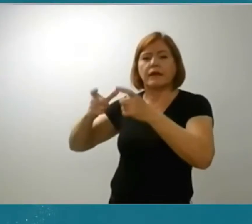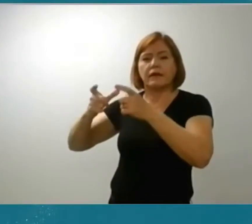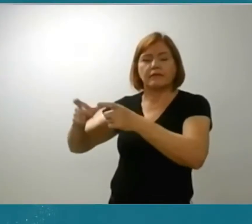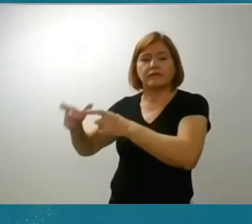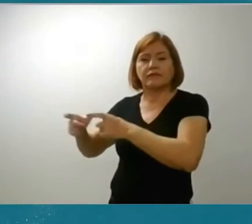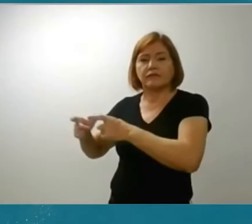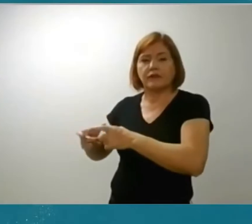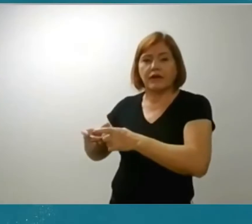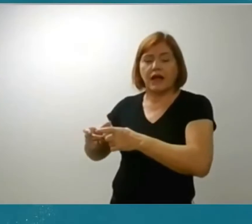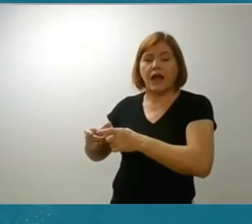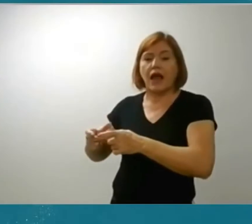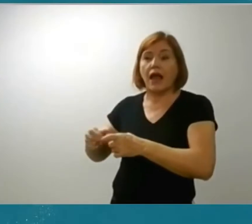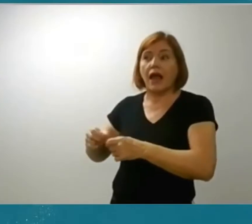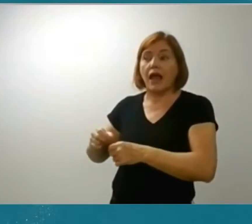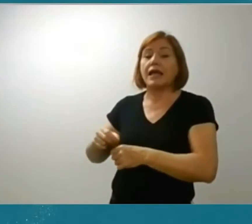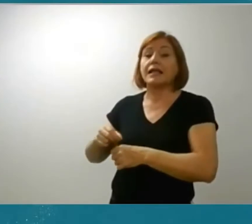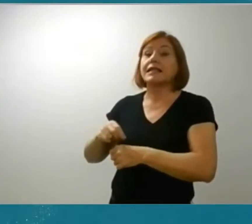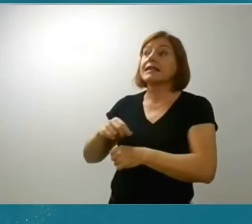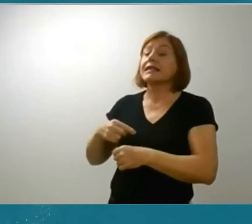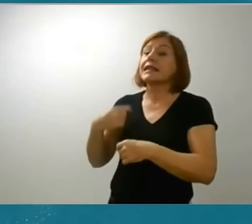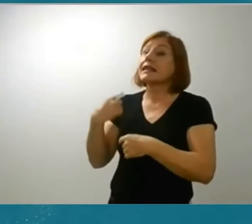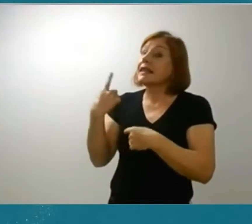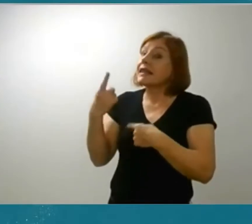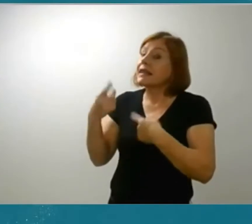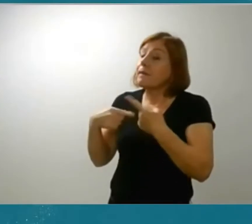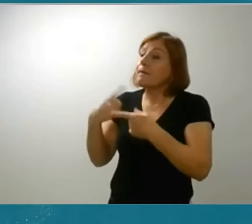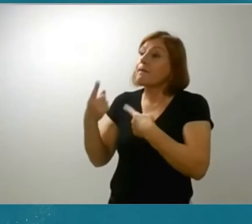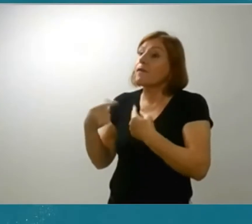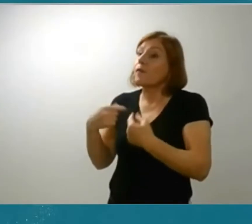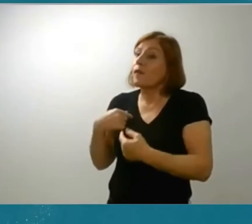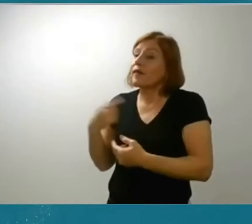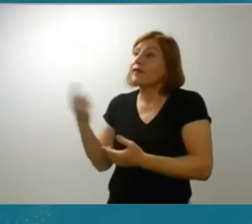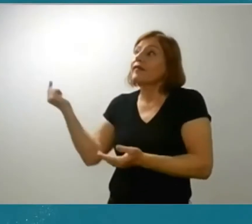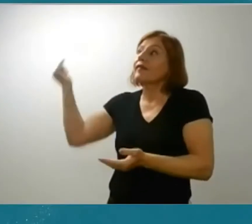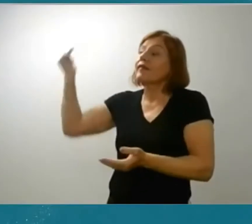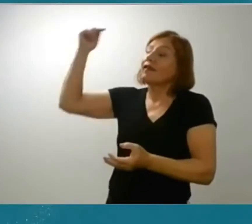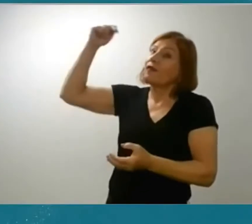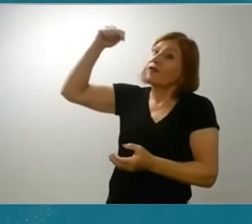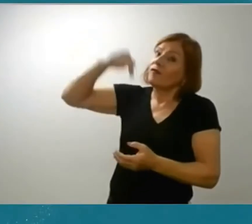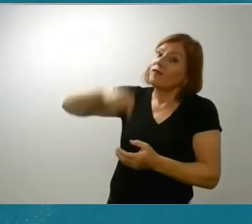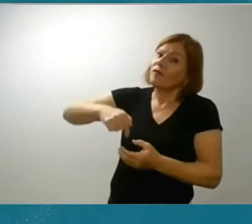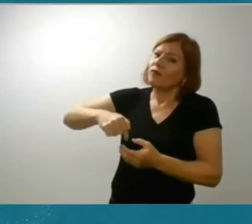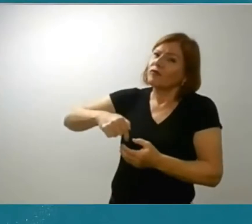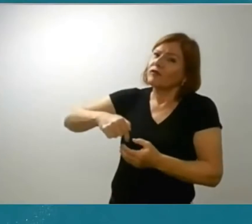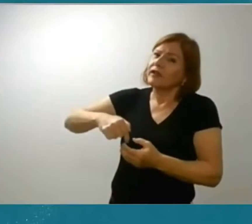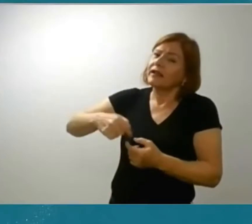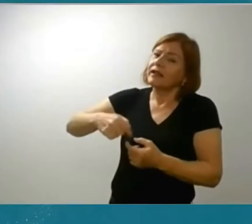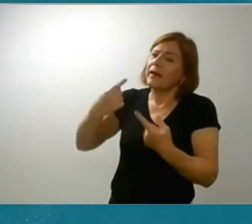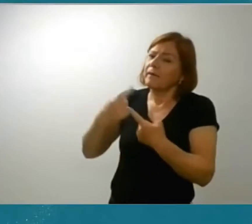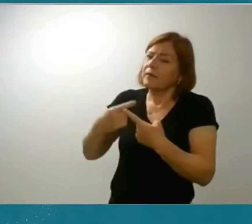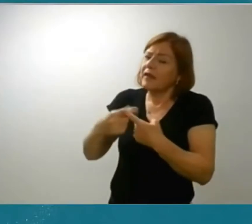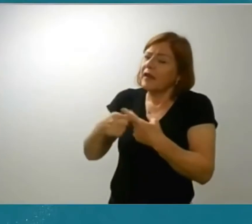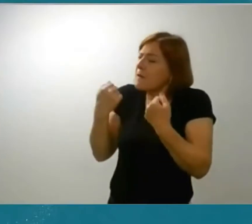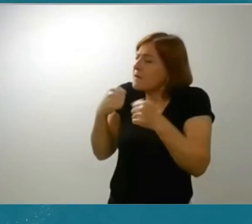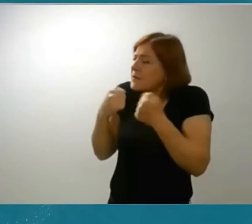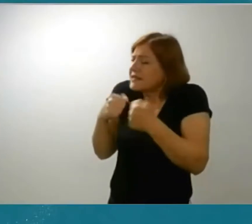dele. Ó Senhor Jesus, quem pois, né? Ó Senhor Jesus, quem